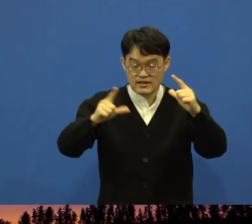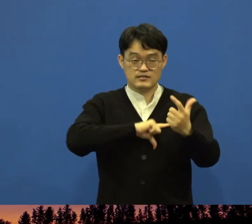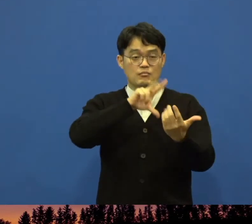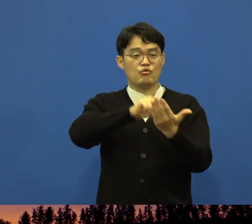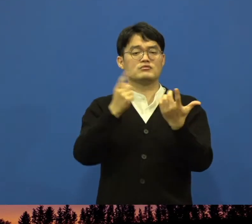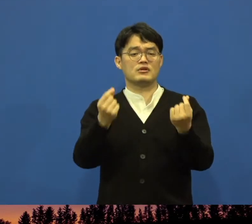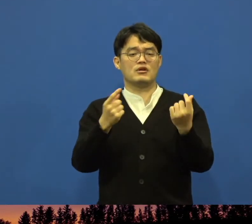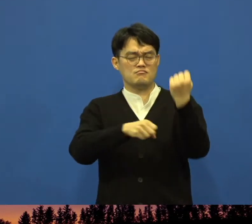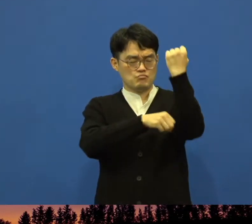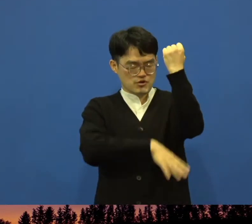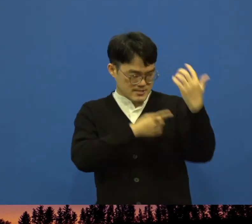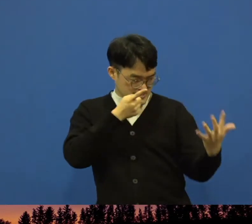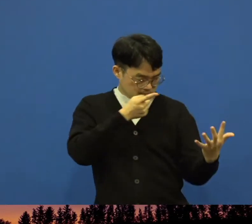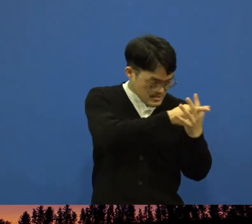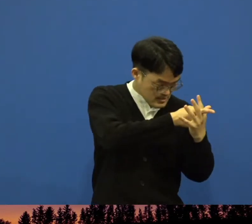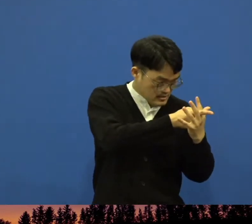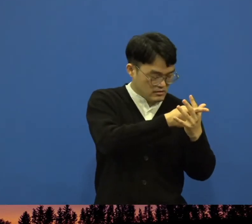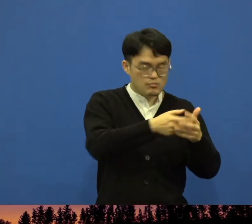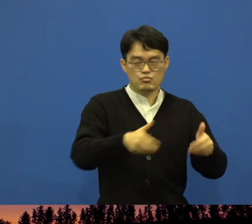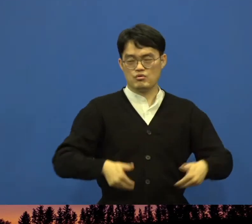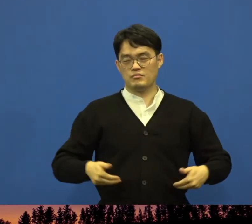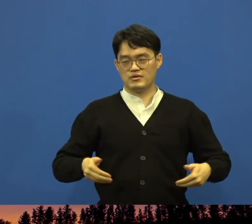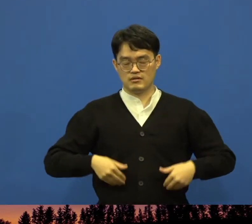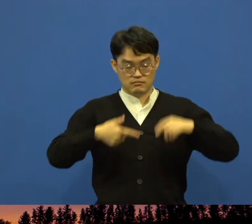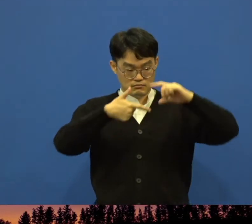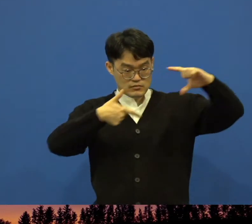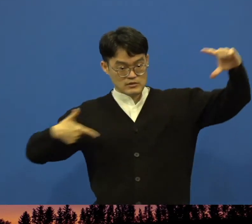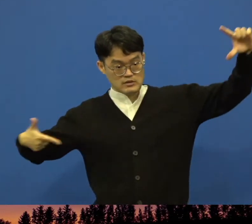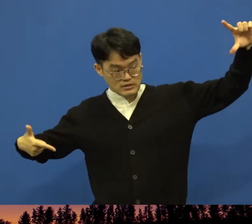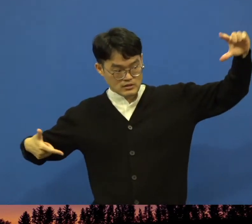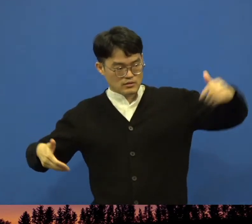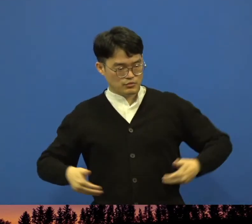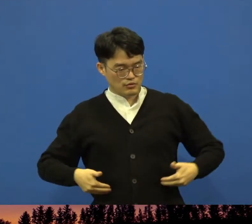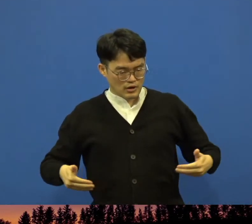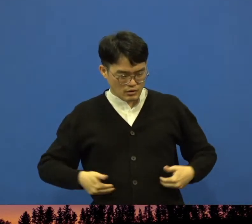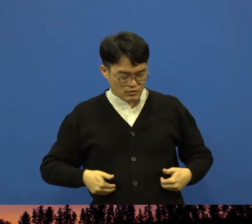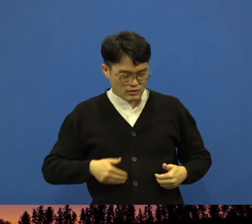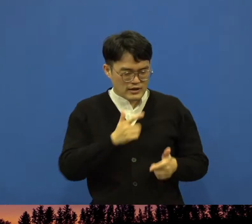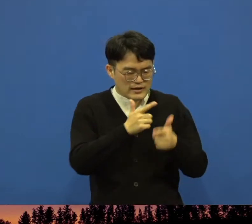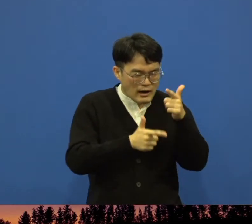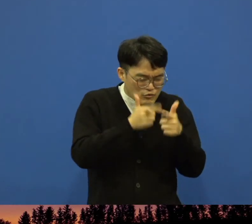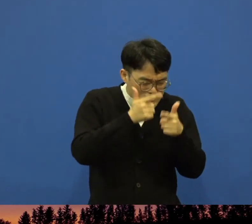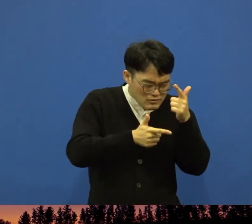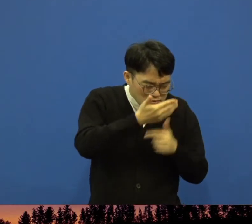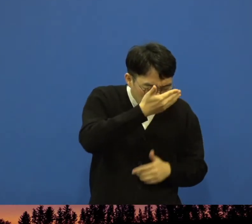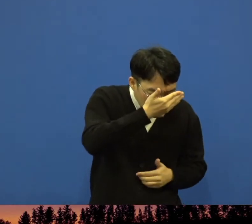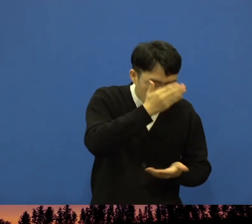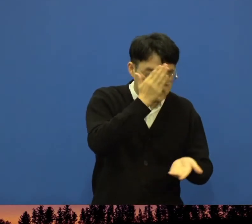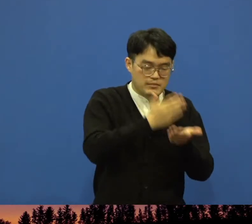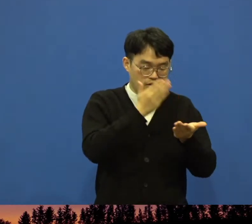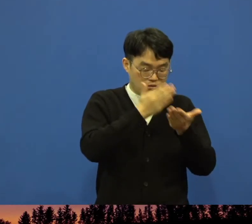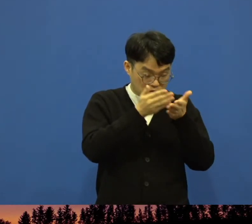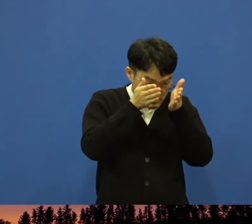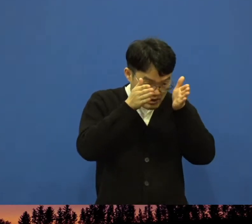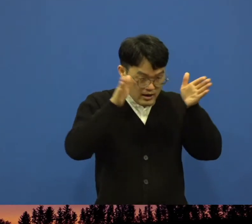그래서 멀리 보고 전체를 보고 그 나무만 보는 게 아니라 숲을 봐야 된다. 그런 얘기를 자주 하죠.